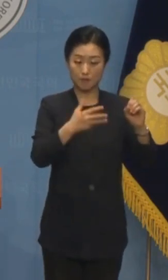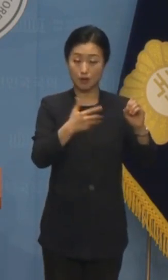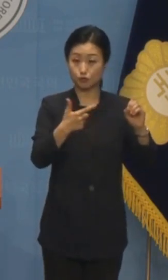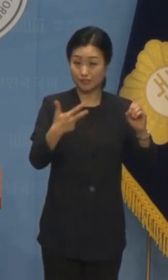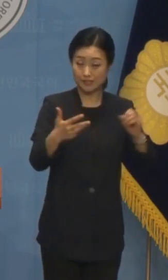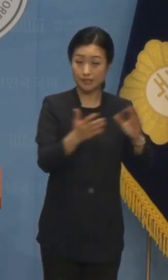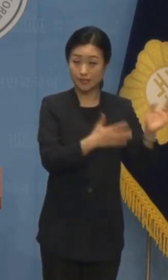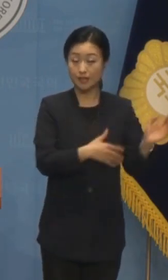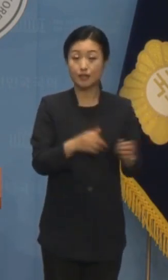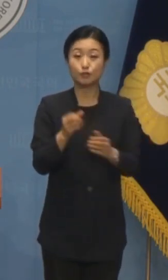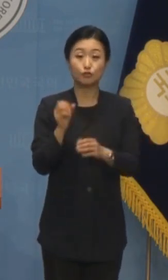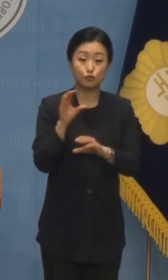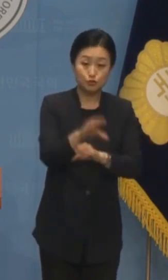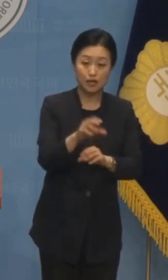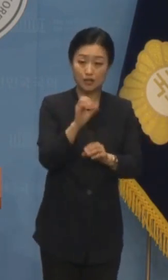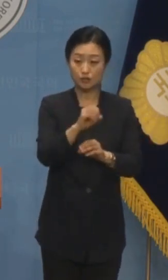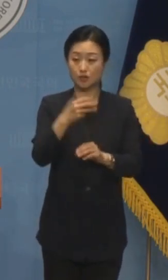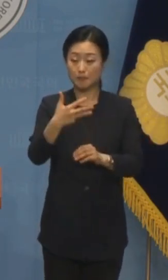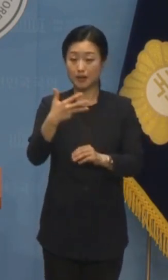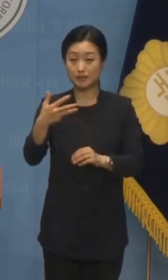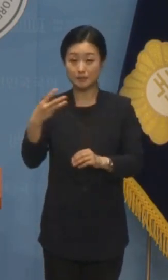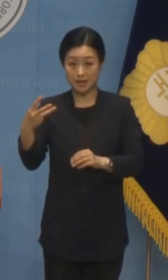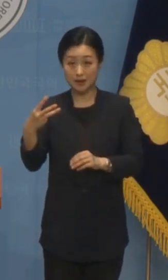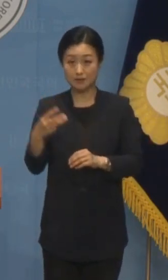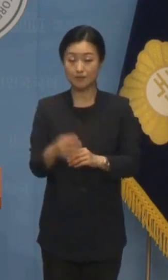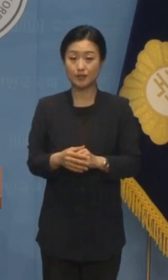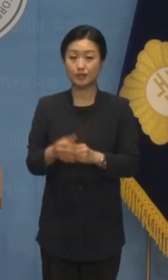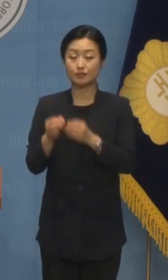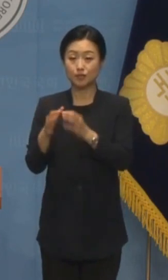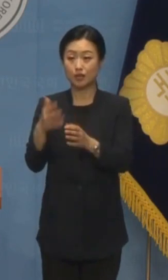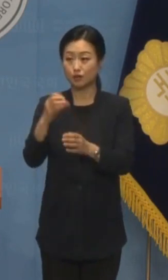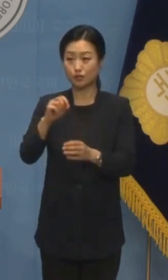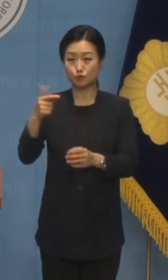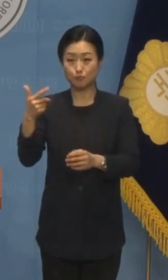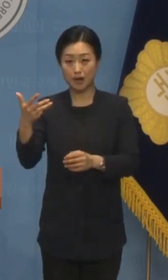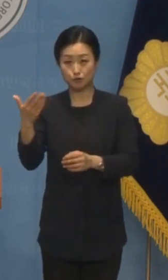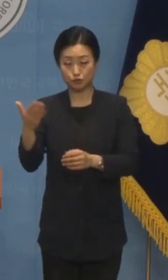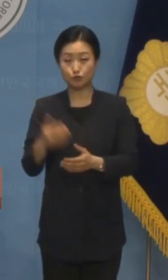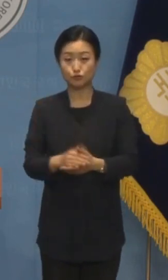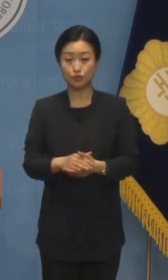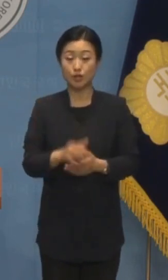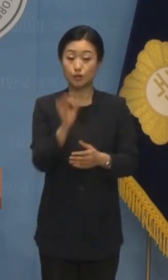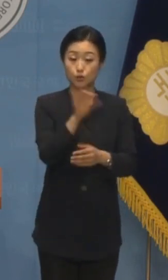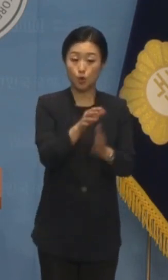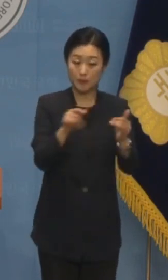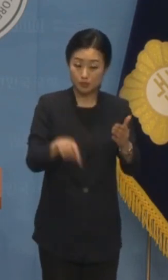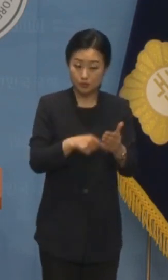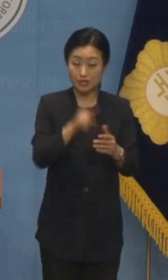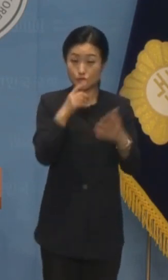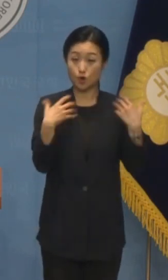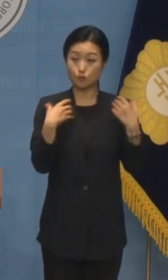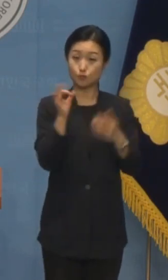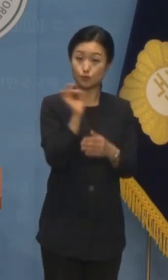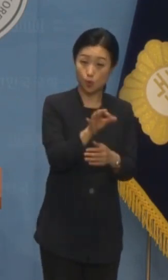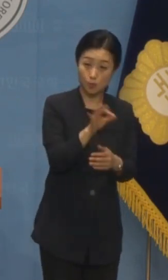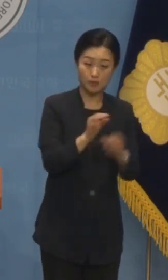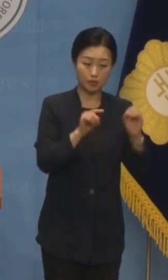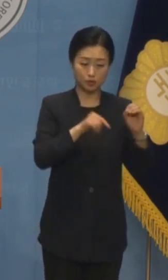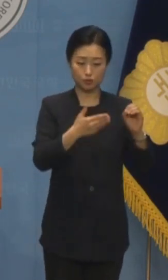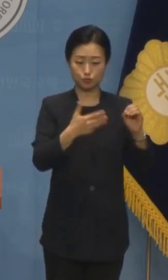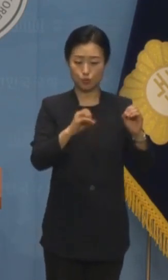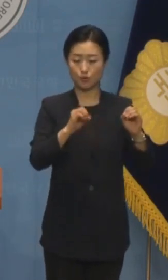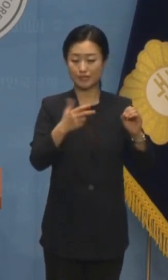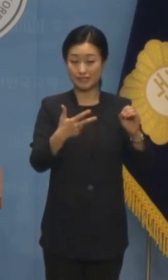투자는 0.833, 수출은 0.680입니다. 그리고 이 소비 중에서도 정부 소비 지출이